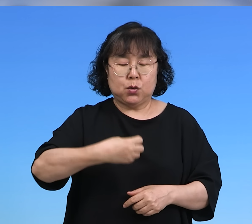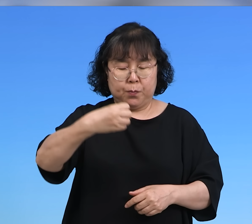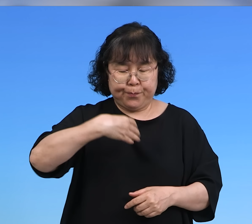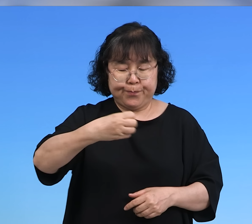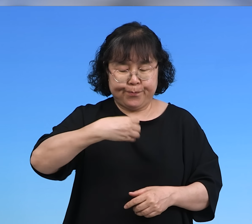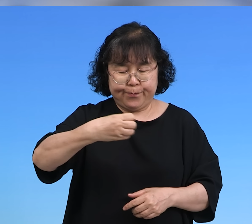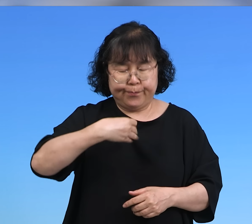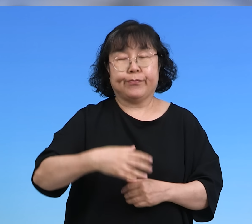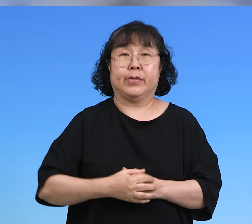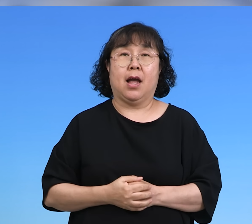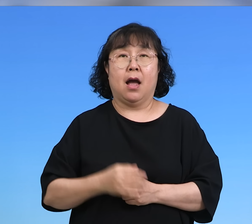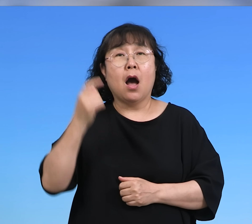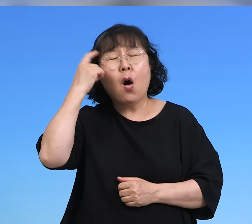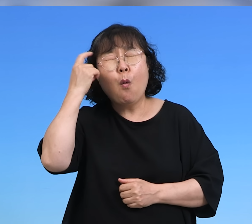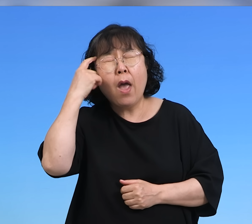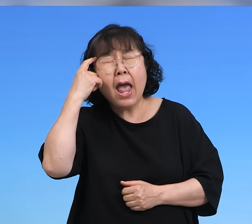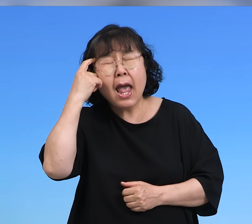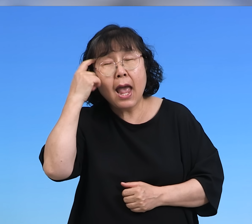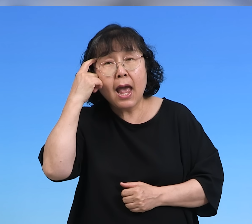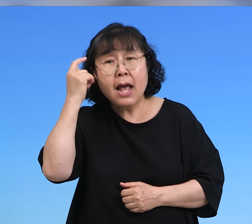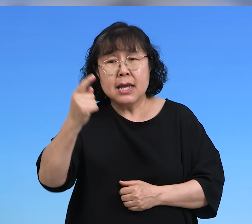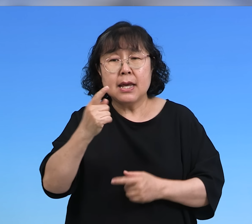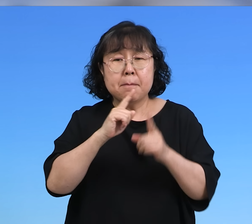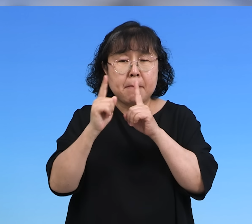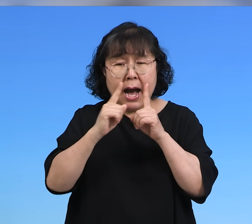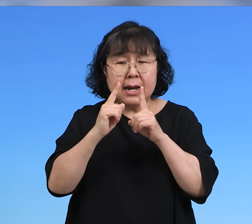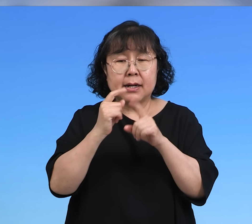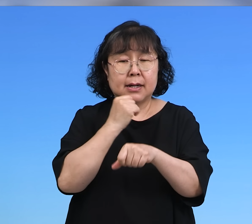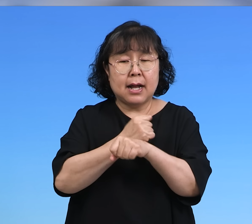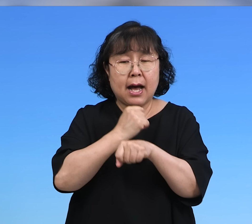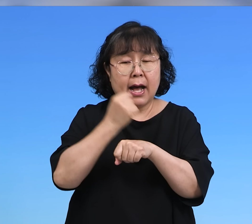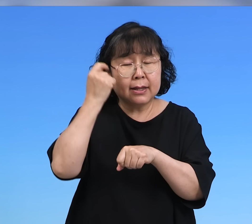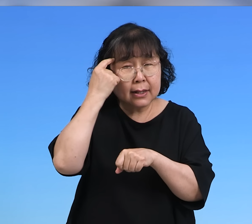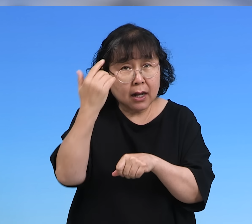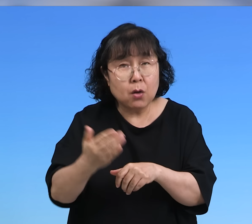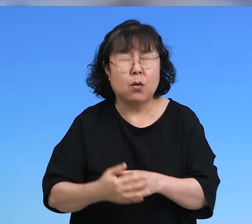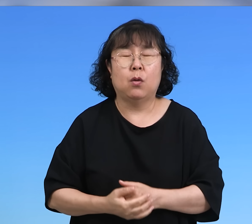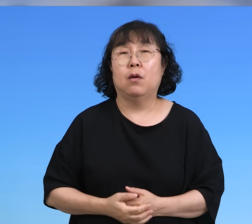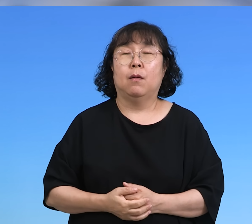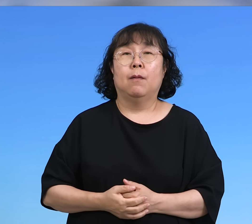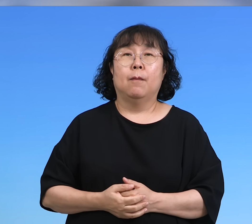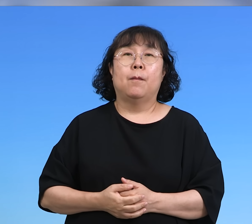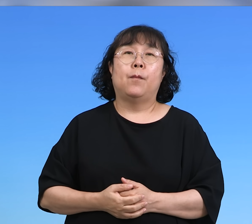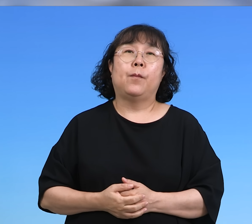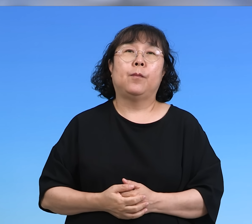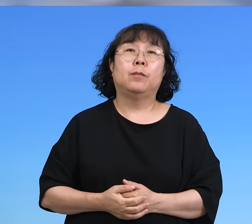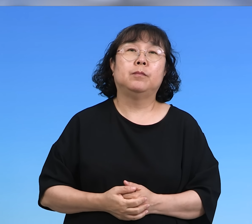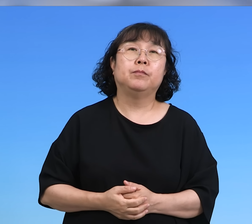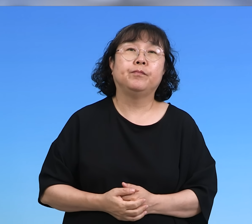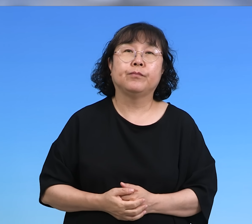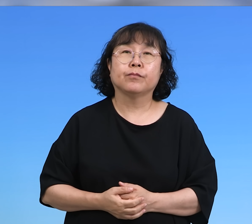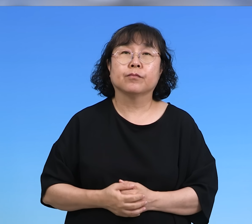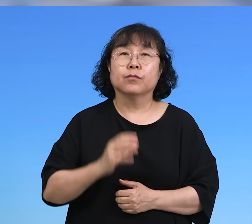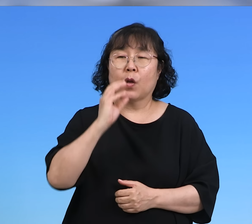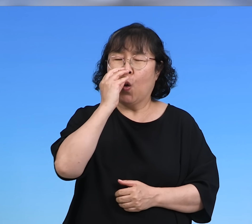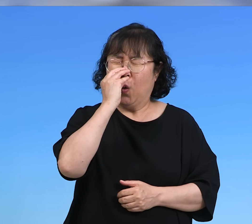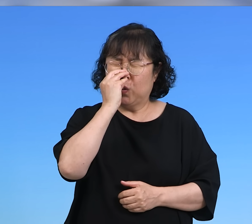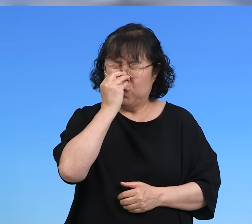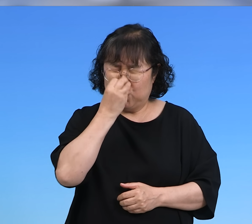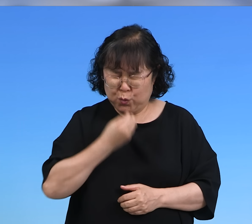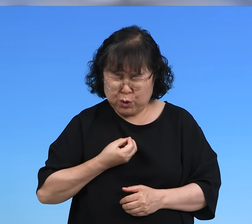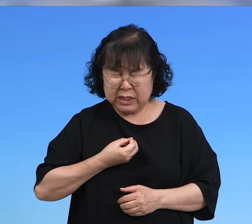이 표현을 제가 교만해지지 않도록 저에게 경고하는 메시지로 썼는가 하면은요, 이 우시야